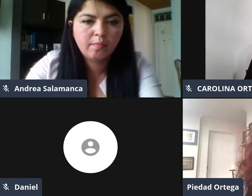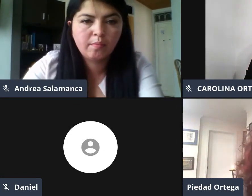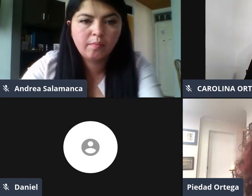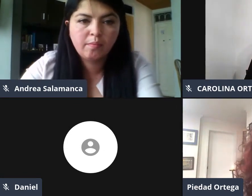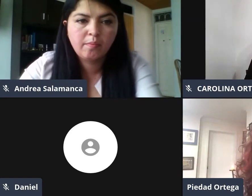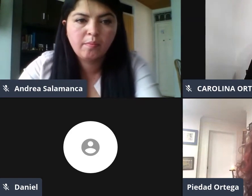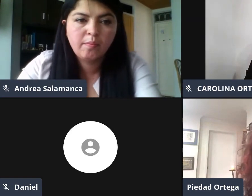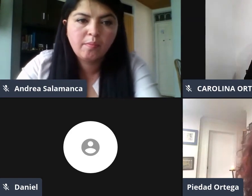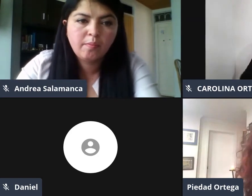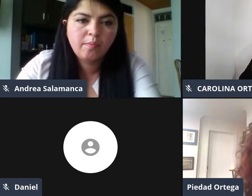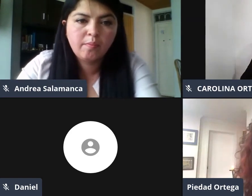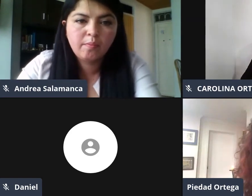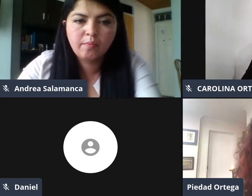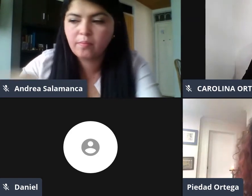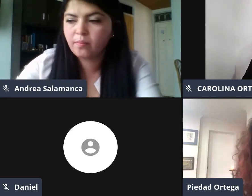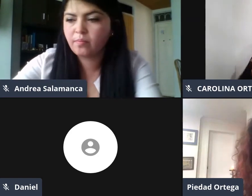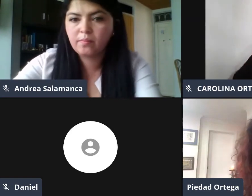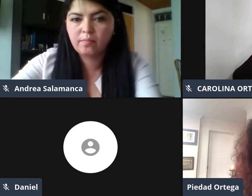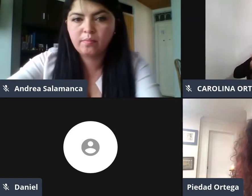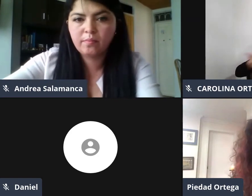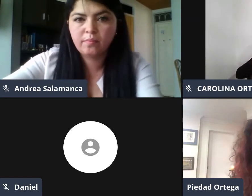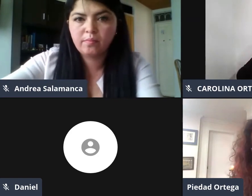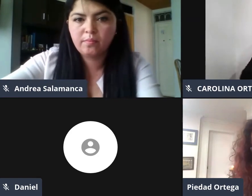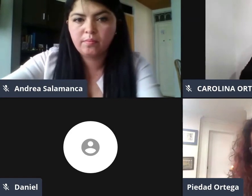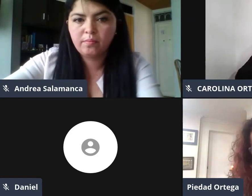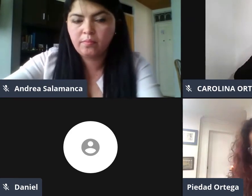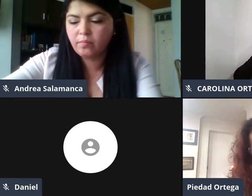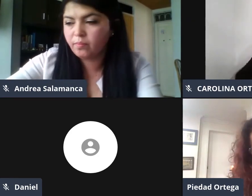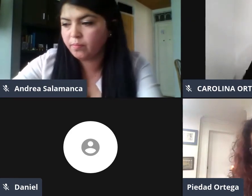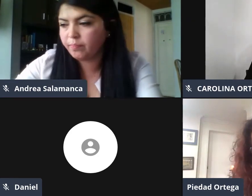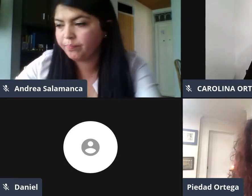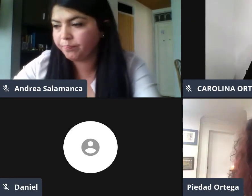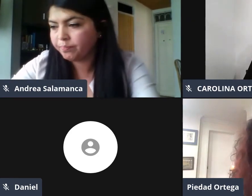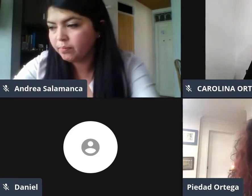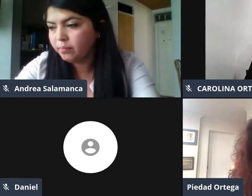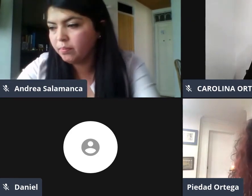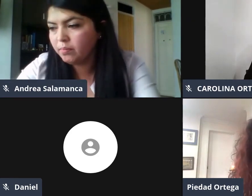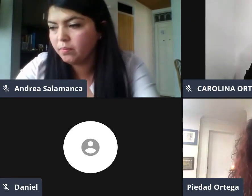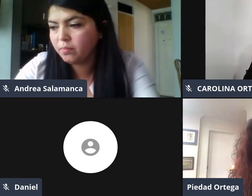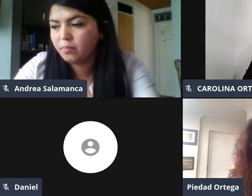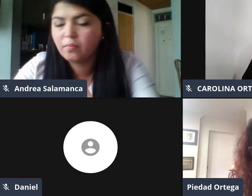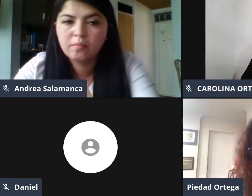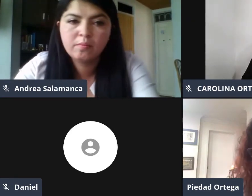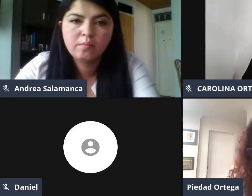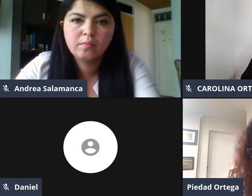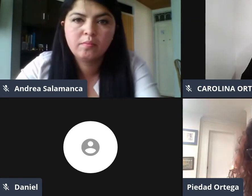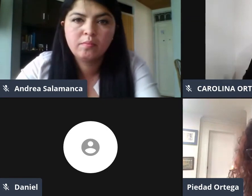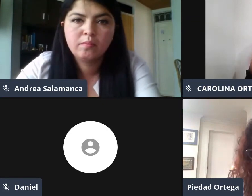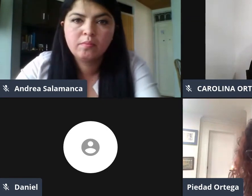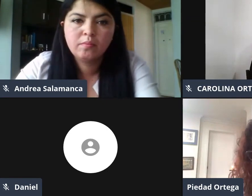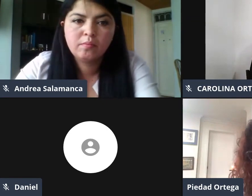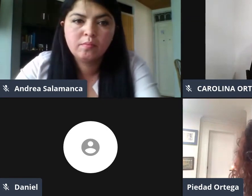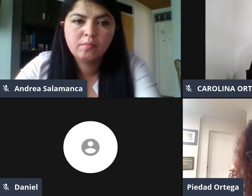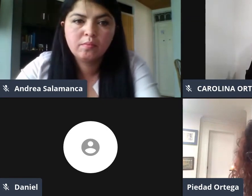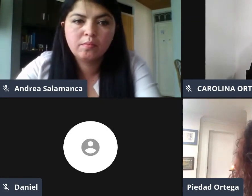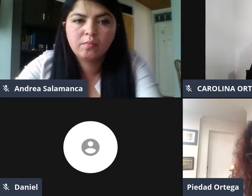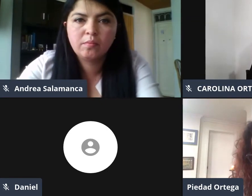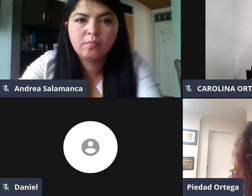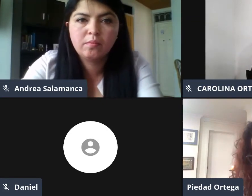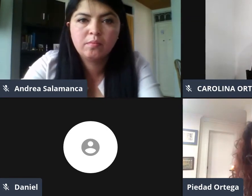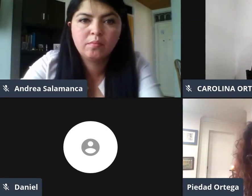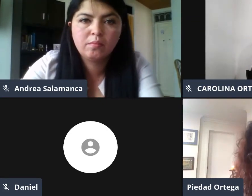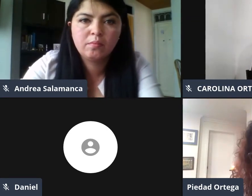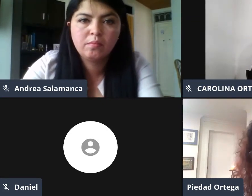en esto que queremos conversar con ustedes, que tiene como título Pedagogía Crítica en Tiempos